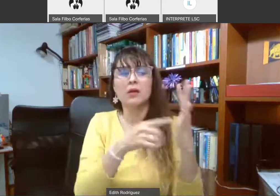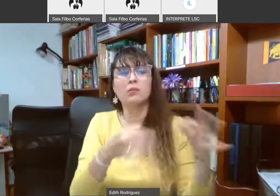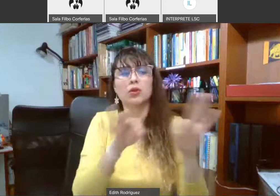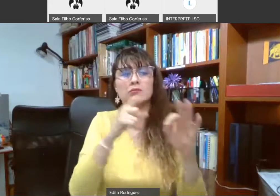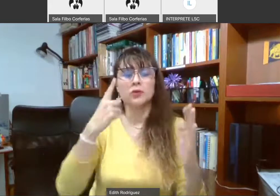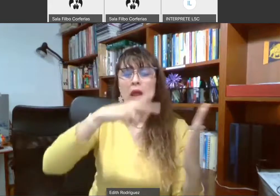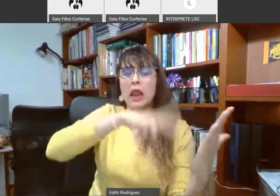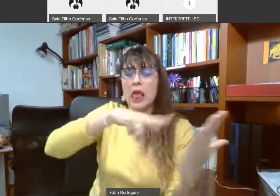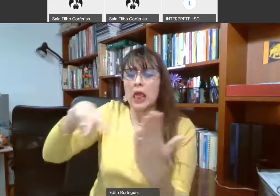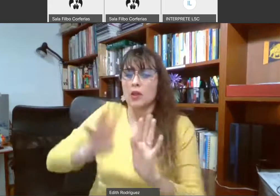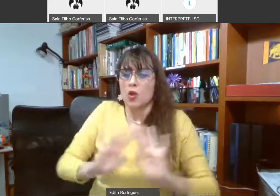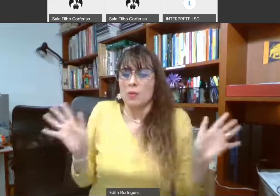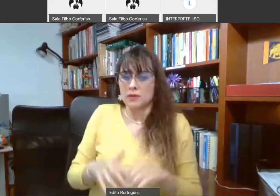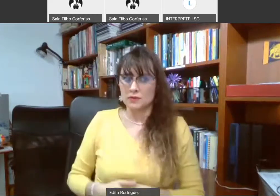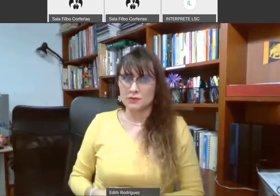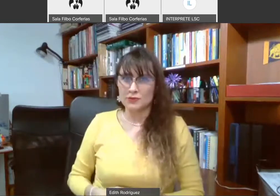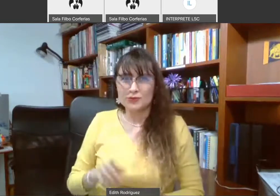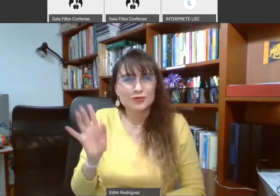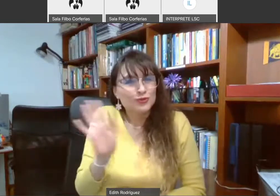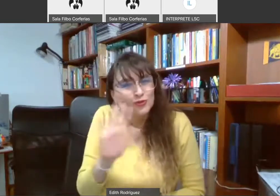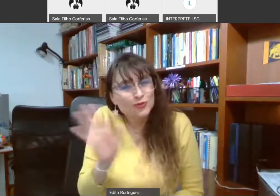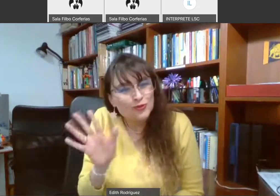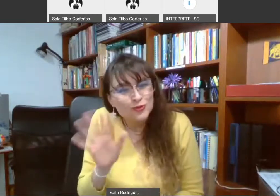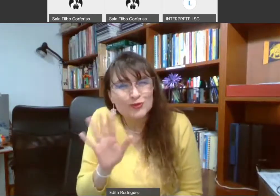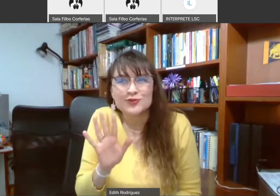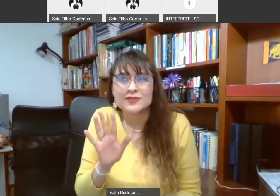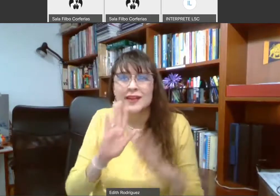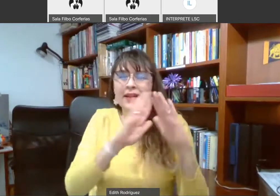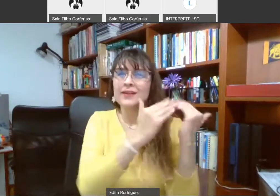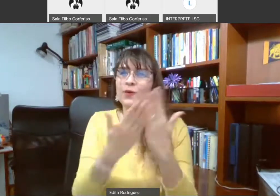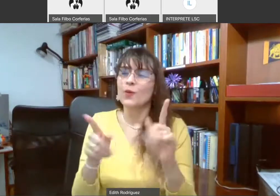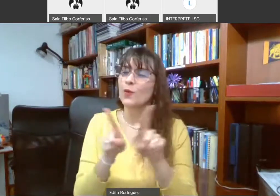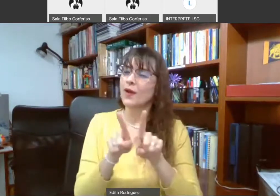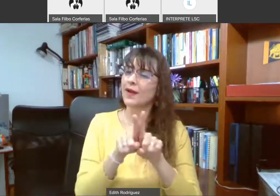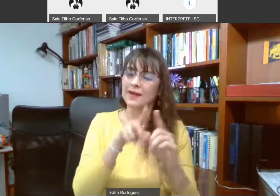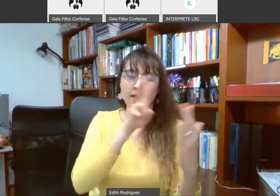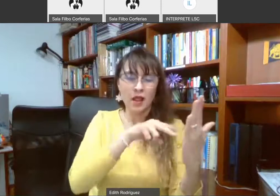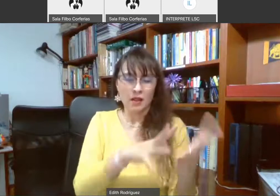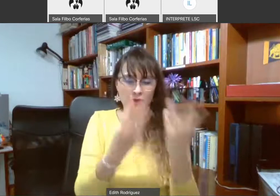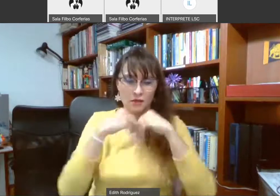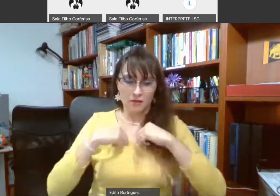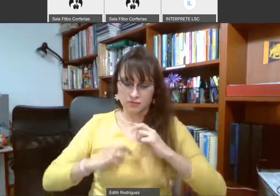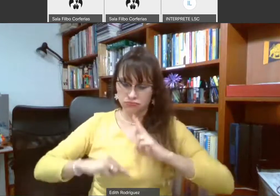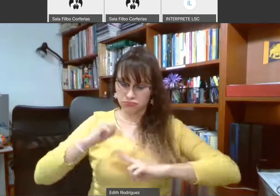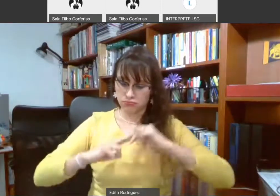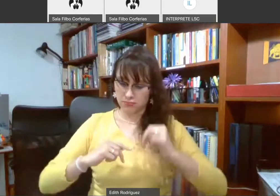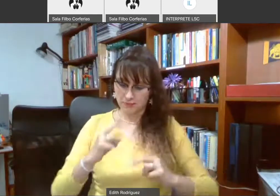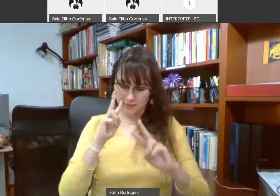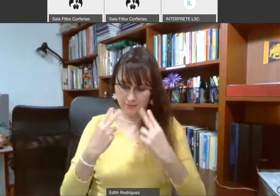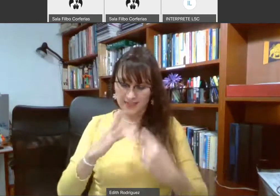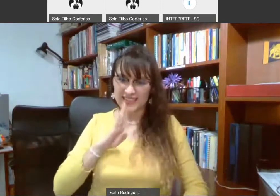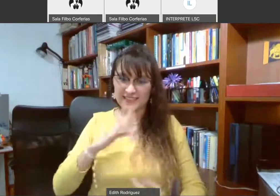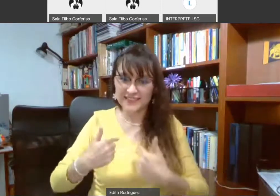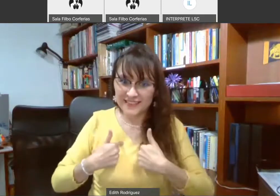Y también la literatura, pues, no solamente se queda en esto, en la lectura, sino